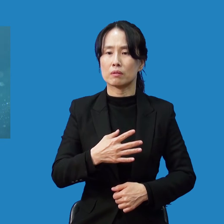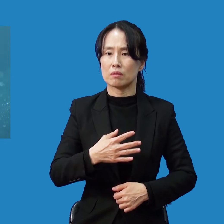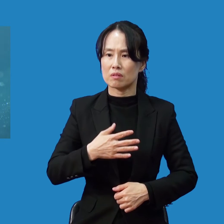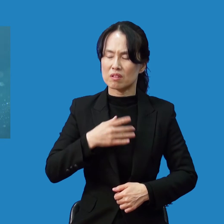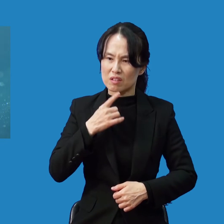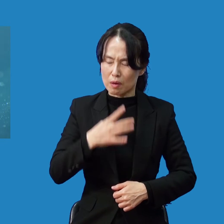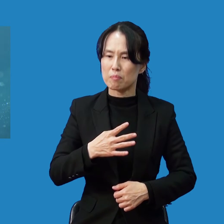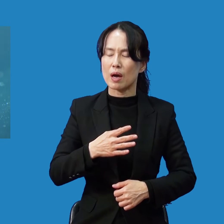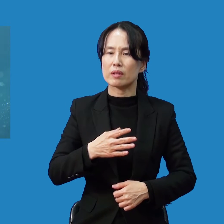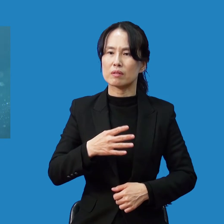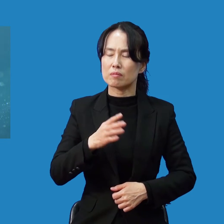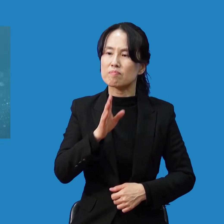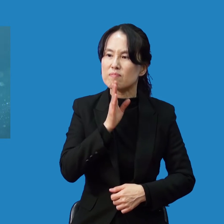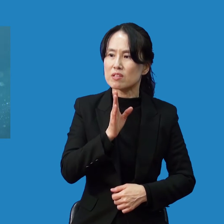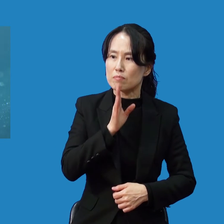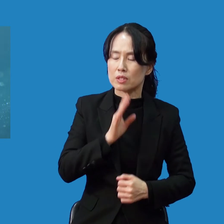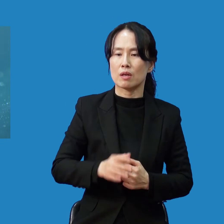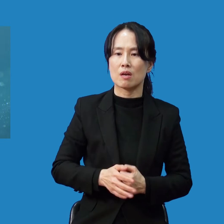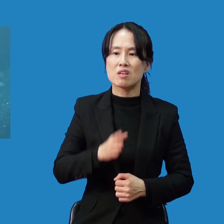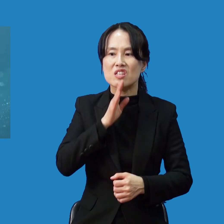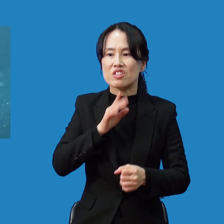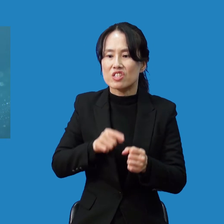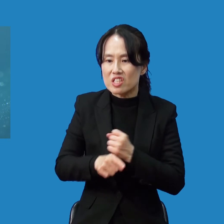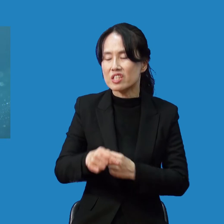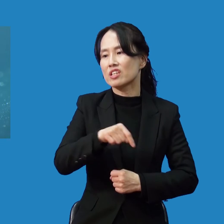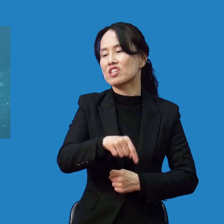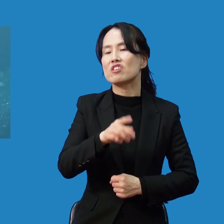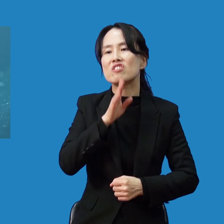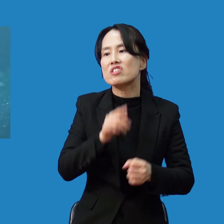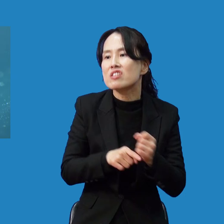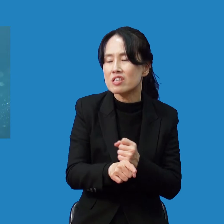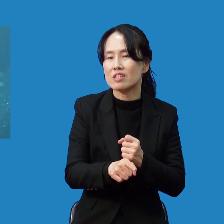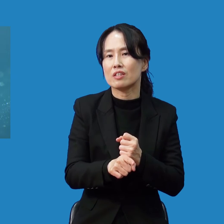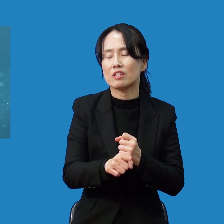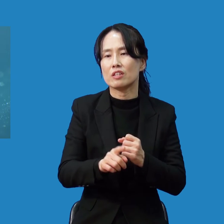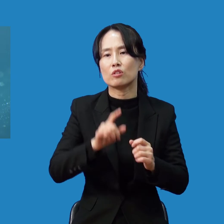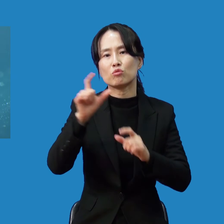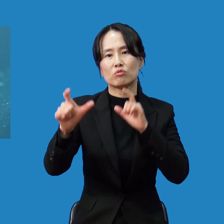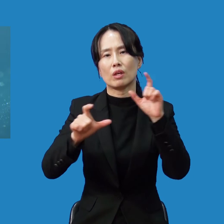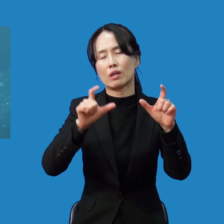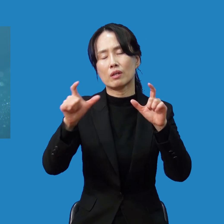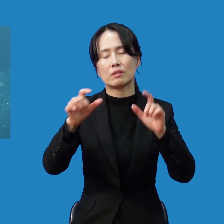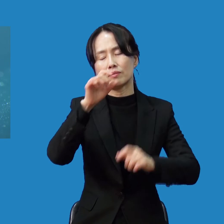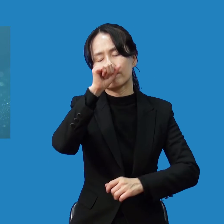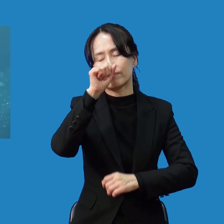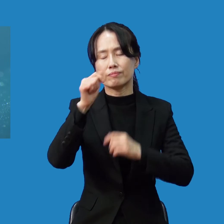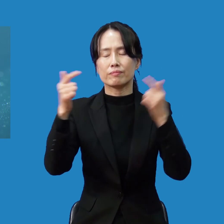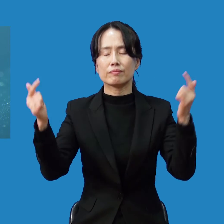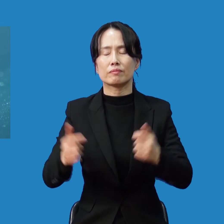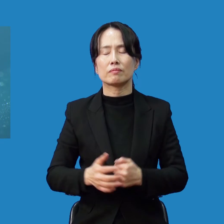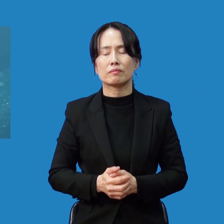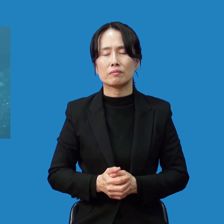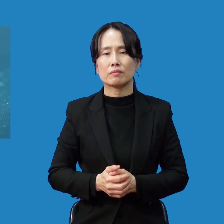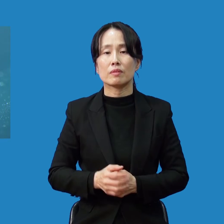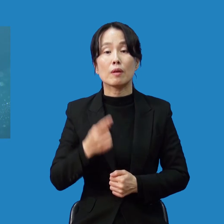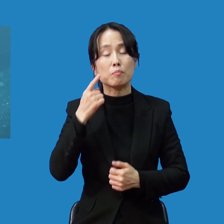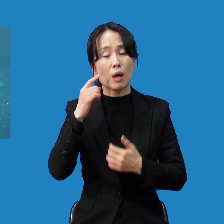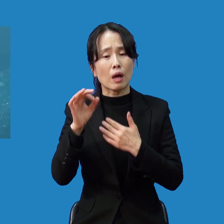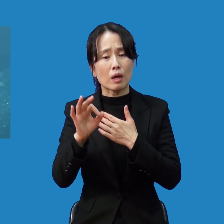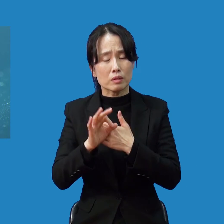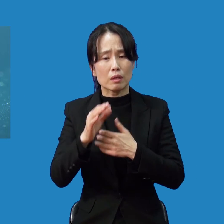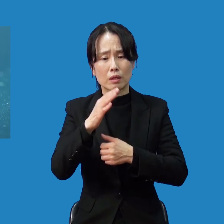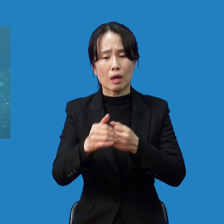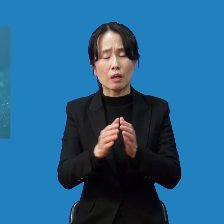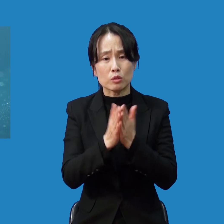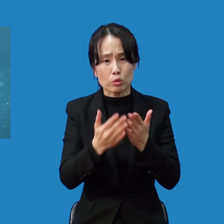비슷하게 그렇게 하는 그 독선을 조심해야 됩니다. 만약에 말씀에 어긋나는 것이면